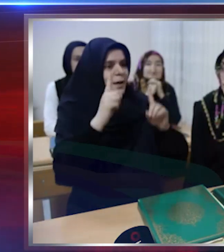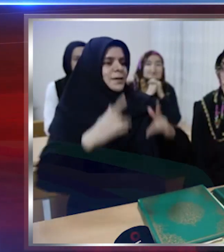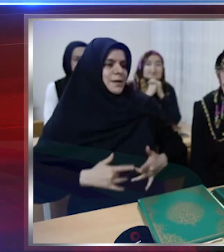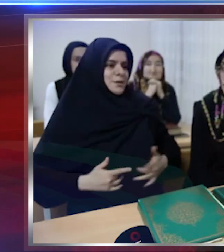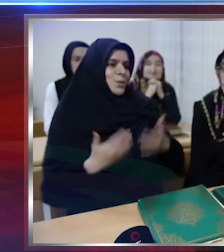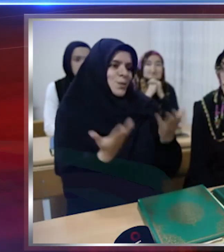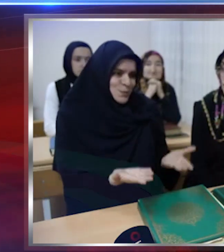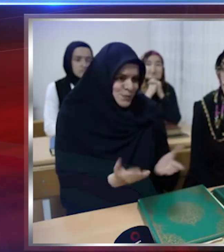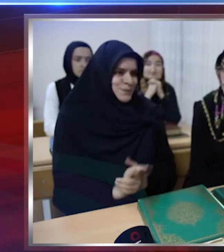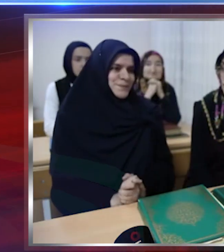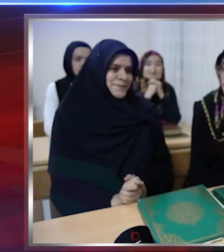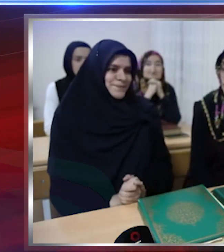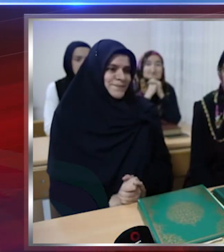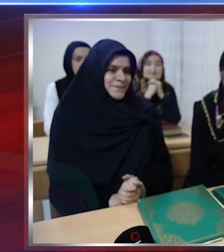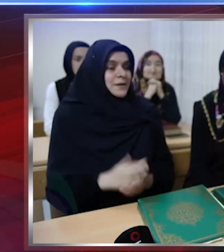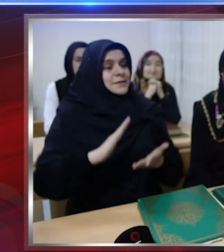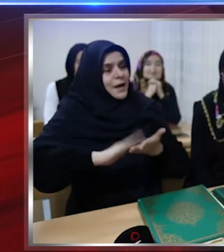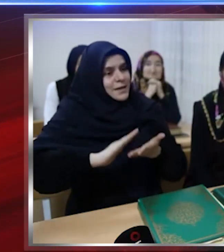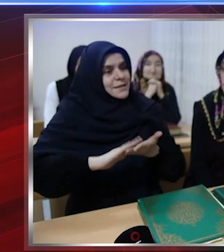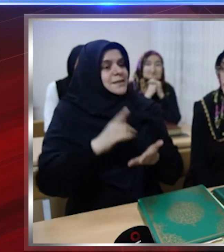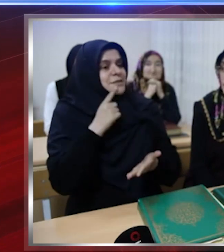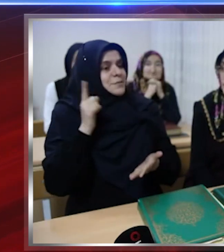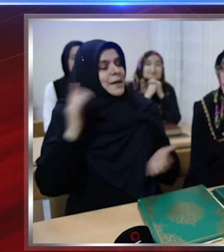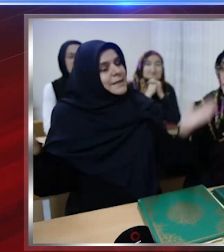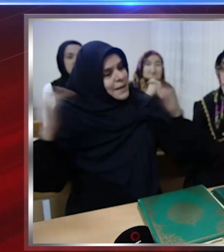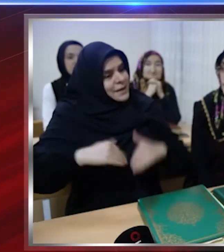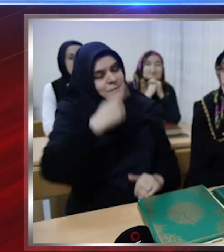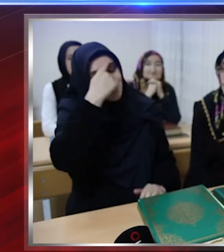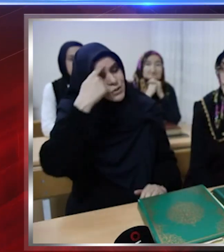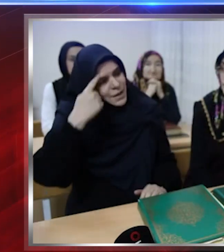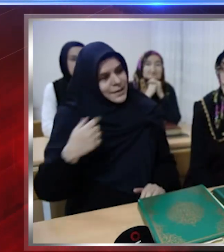Tecvid öğrendim, memnun oldum. Teşekkür ediyorum.